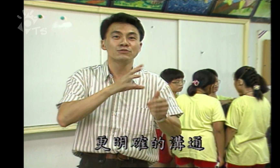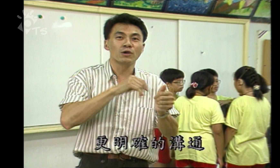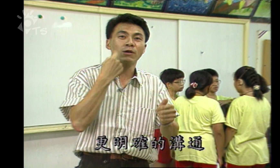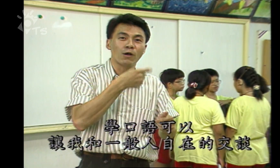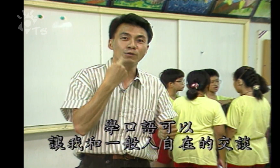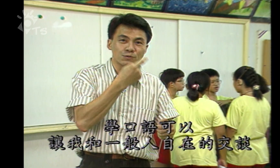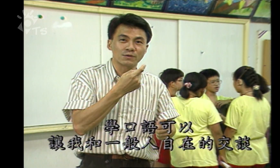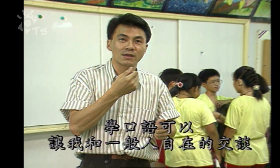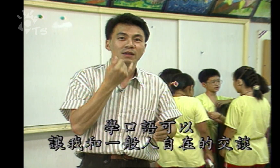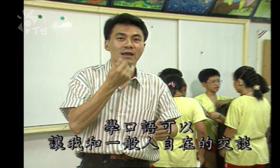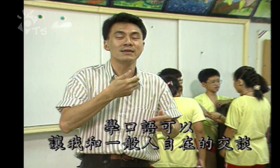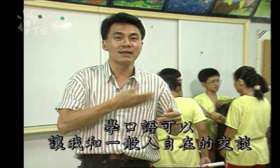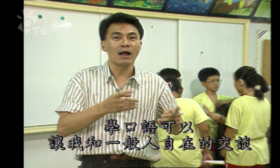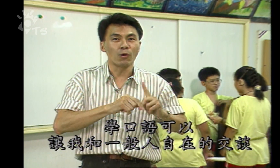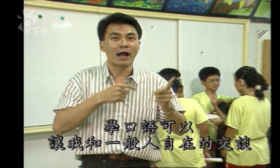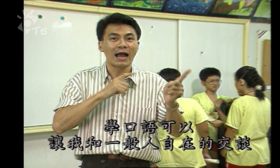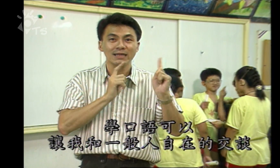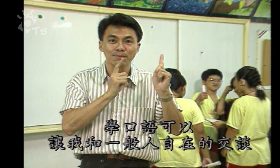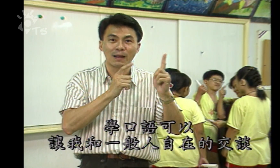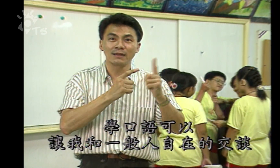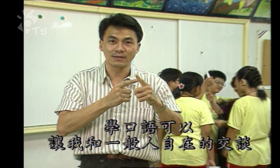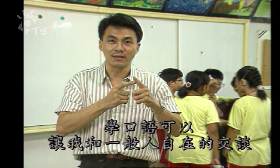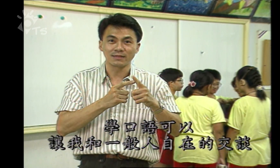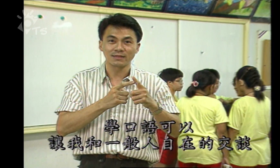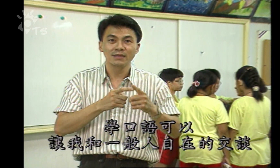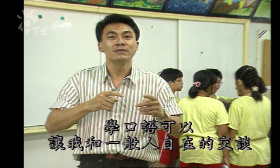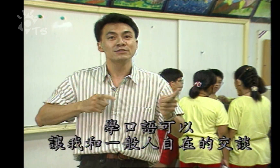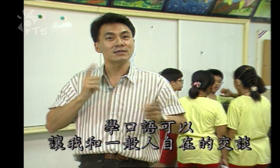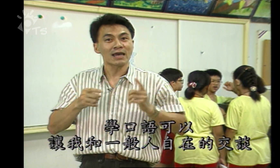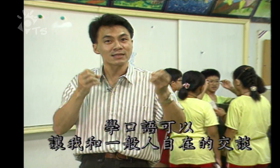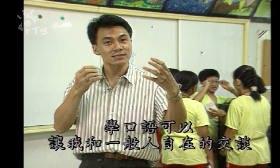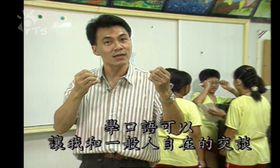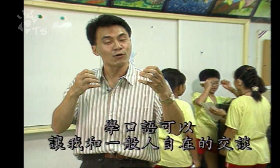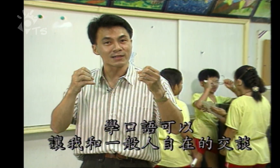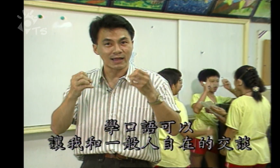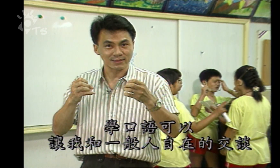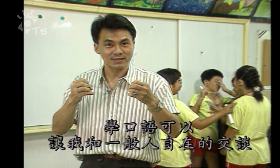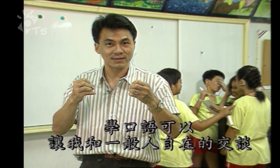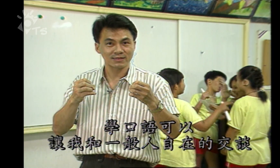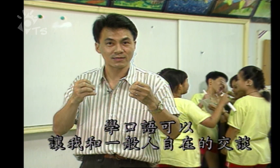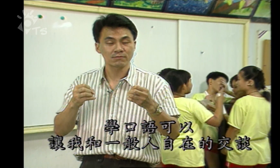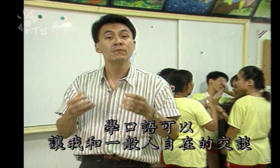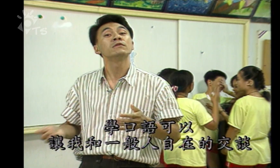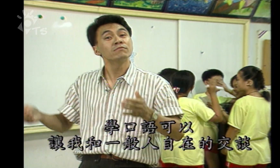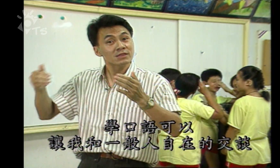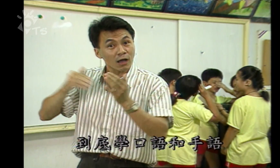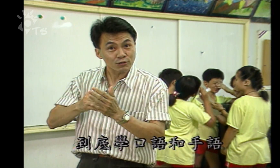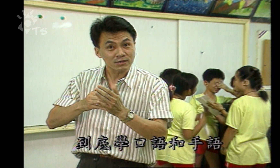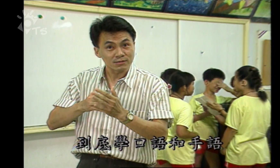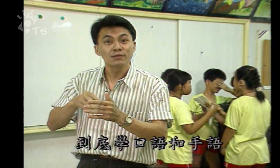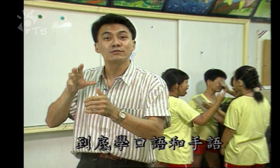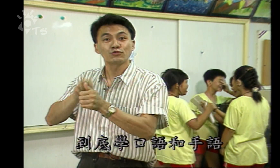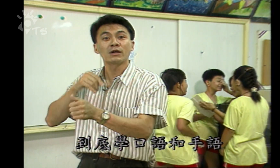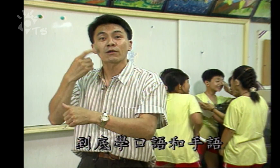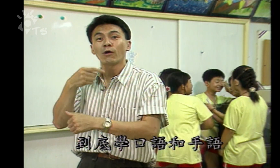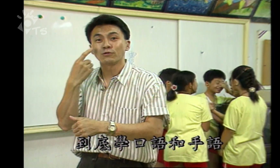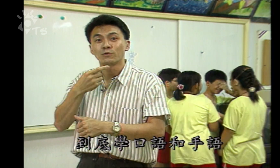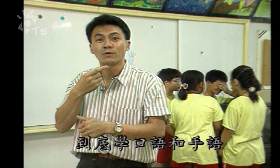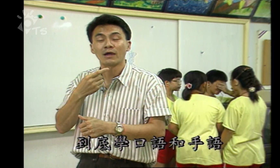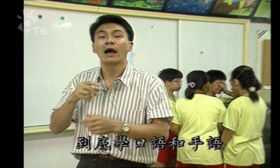学口语呢，可以让我跟一般人自在的交谈。到底学口语跟手